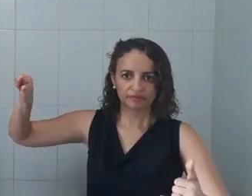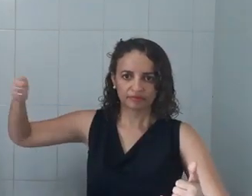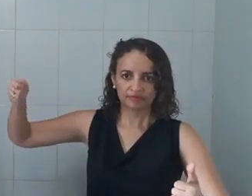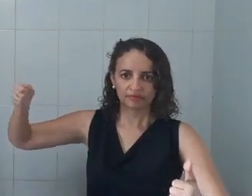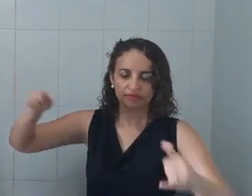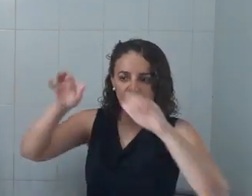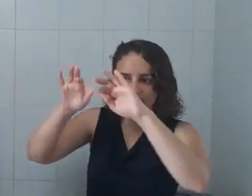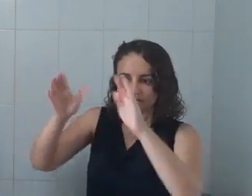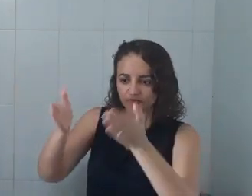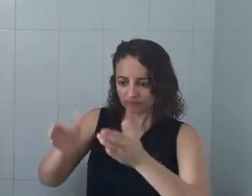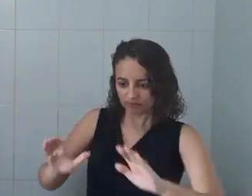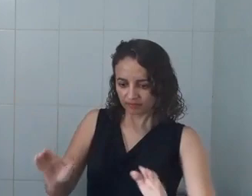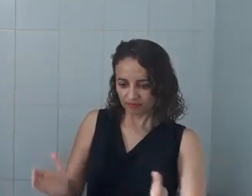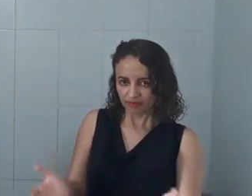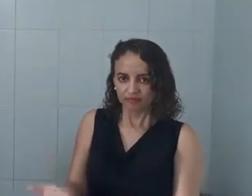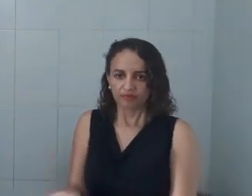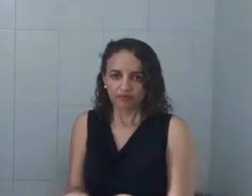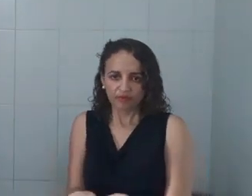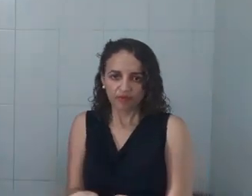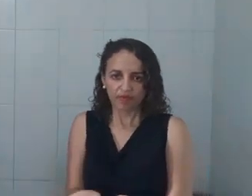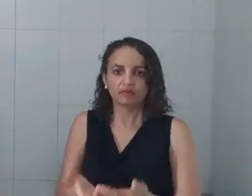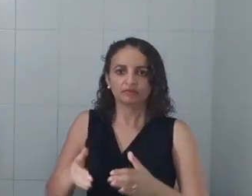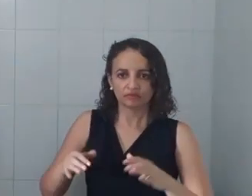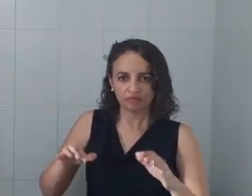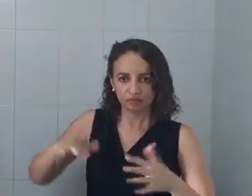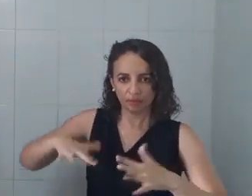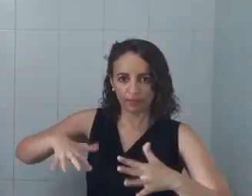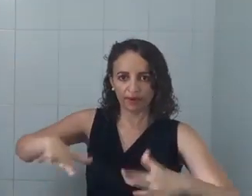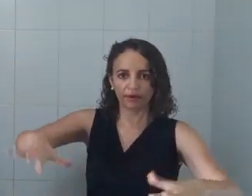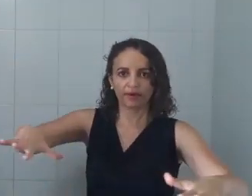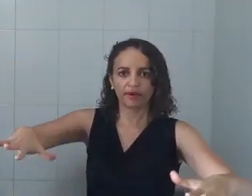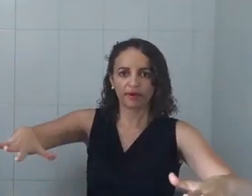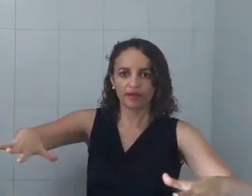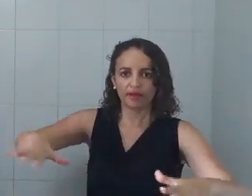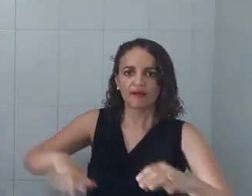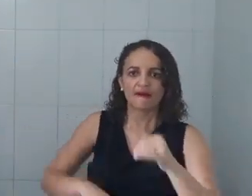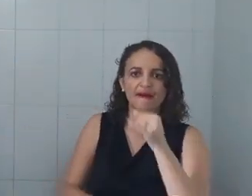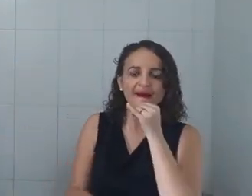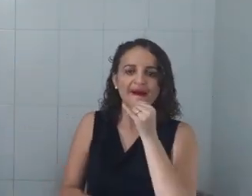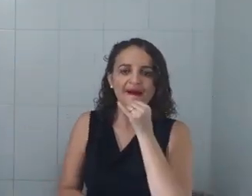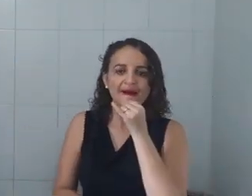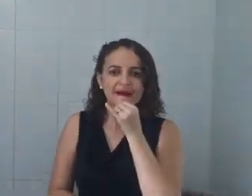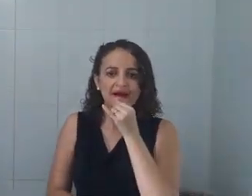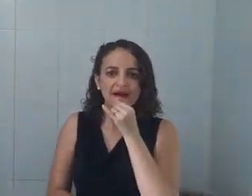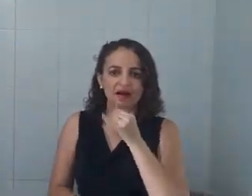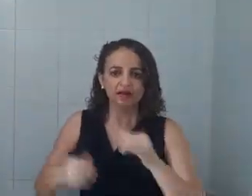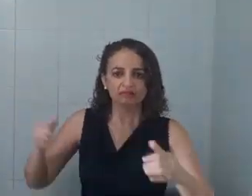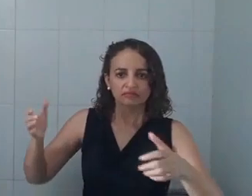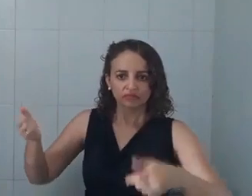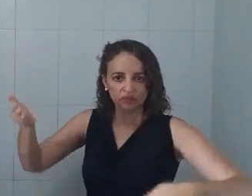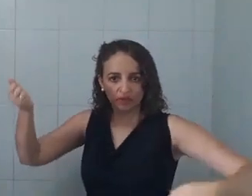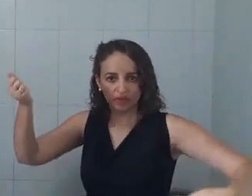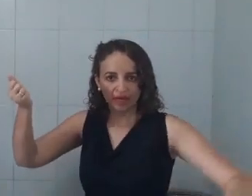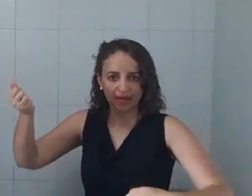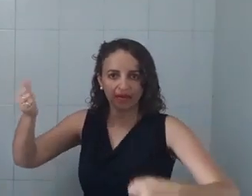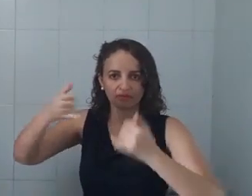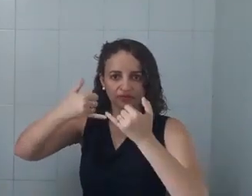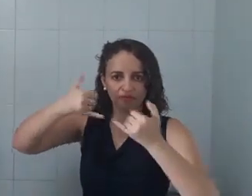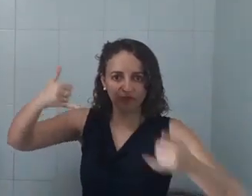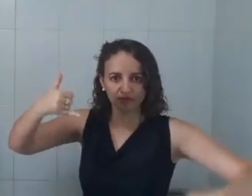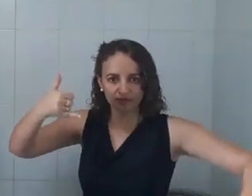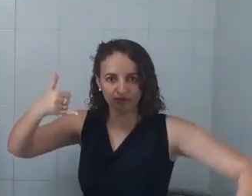violão, ele não era propagado. E mais ainda, nós temos aqui um pino. Se nós colocarmos um cabo, ligarmos na caixa de som,